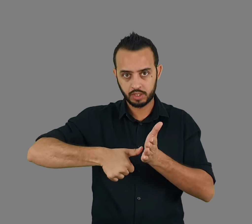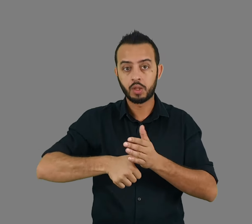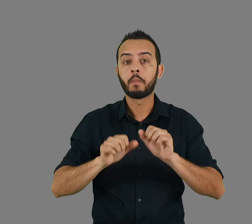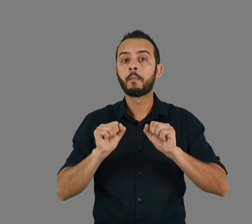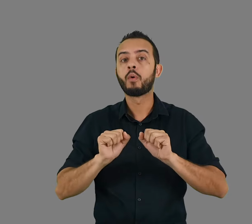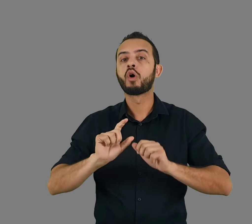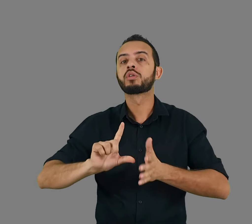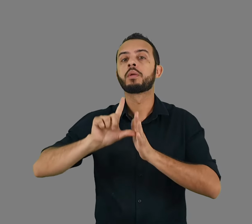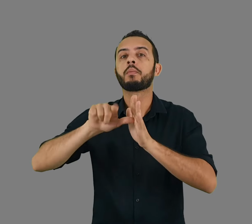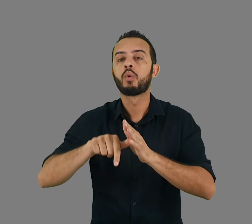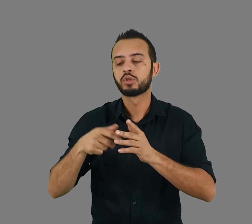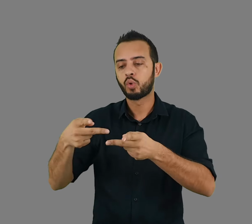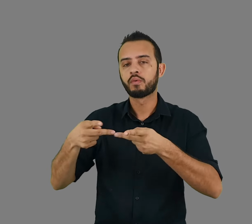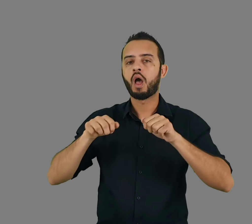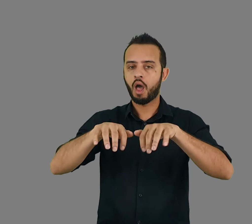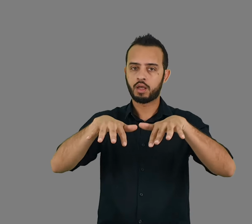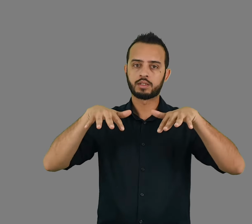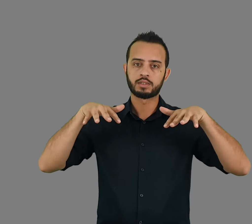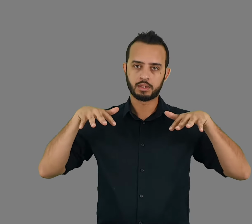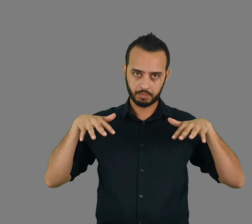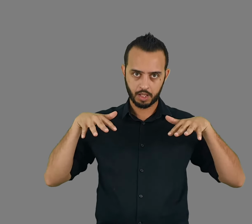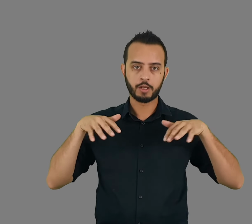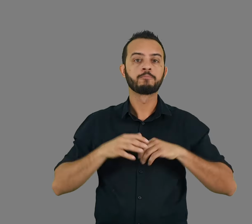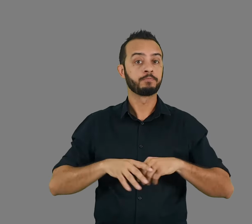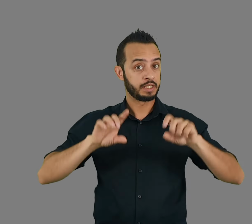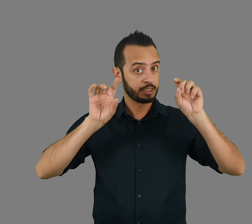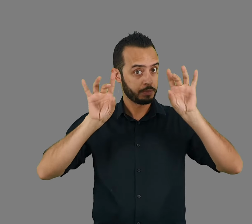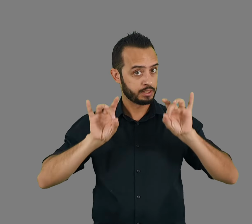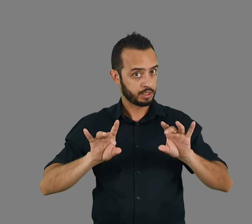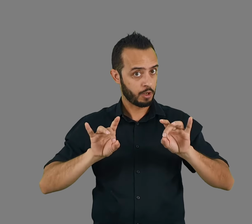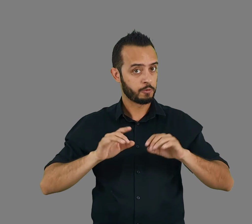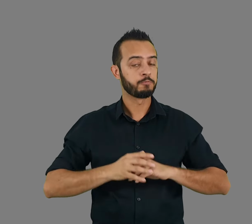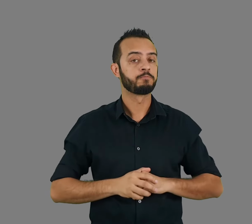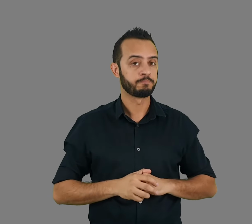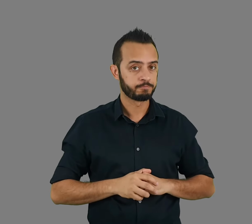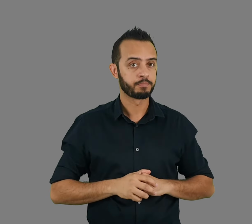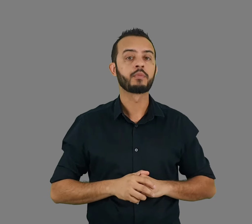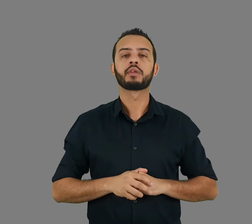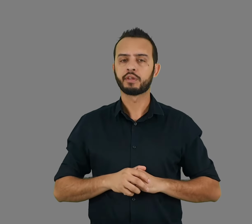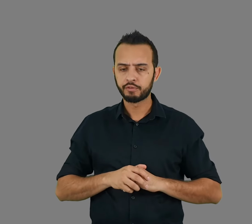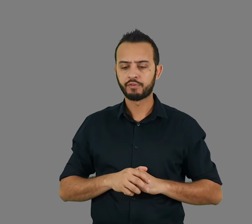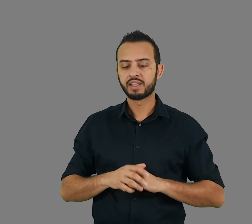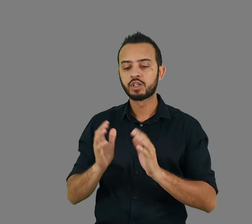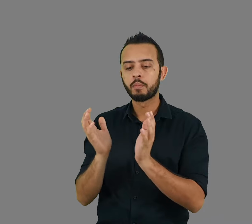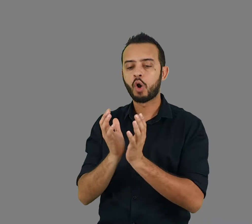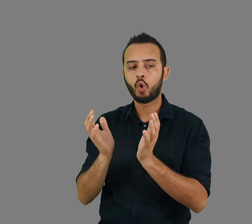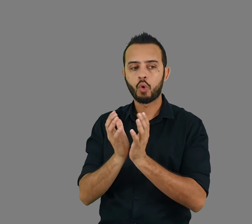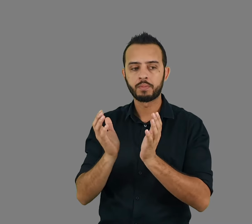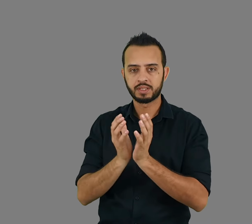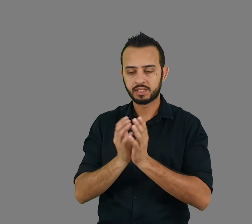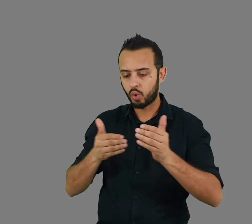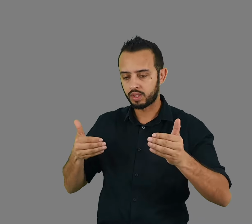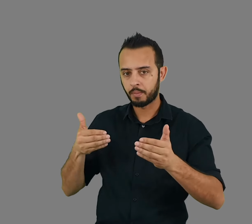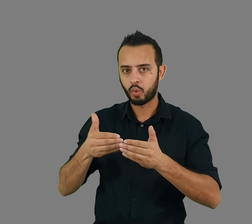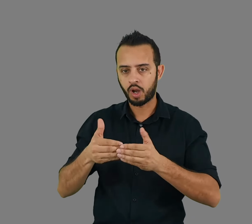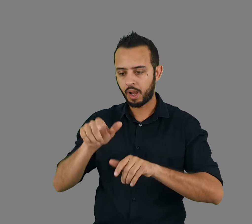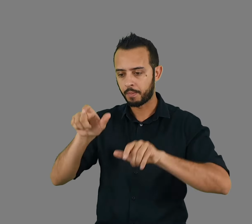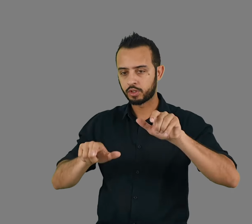convocar a Assembleia Geral Extraordinária, que elegerá uma comissão provisória composta por 5 membros,